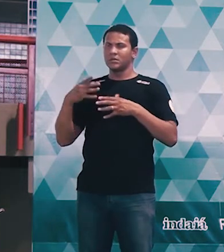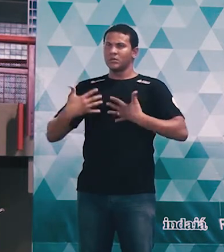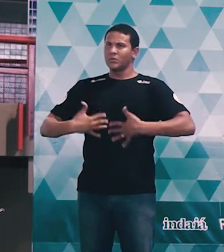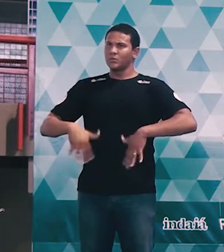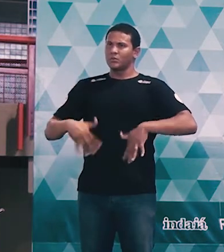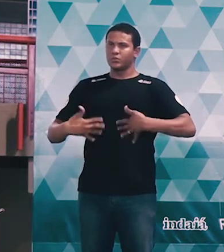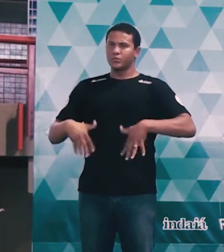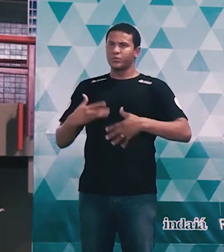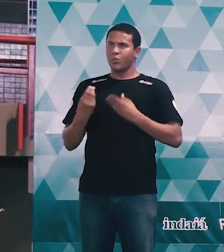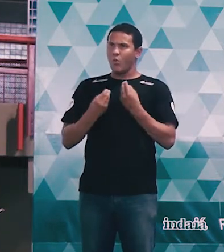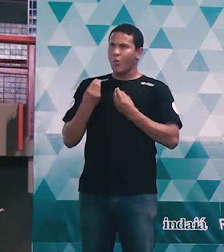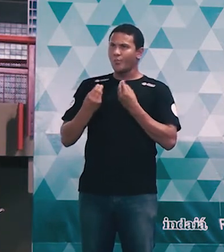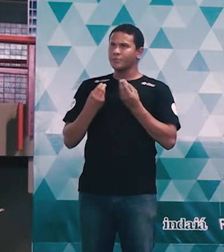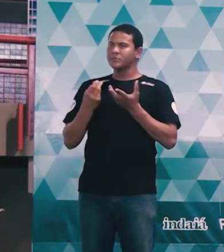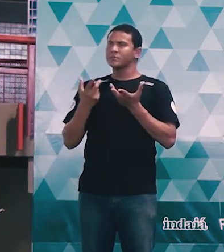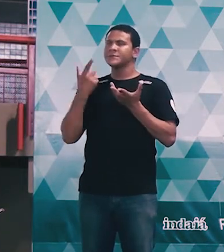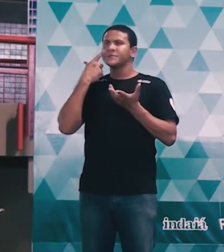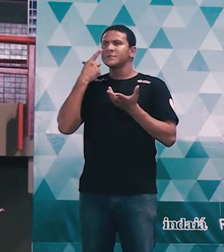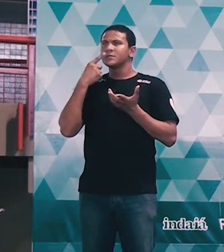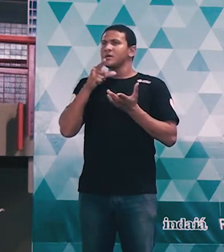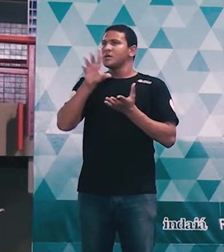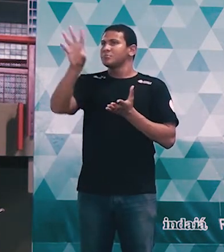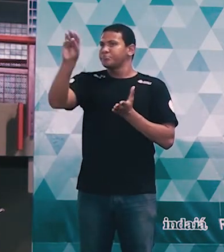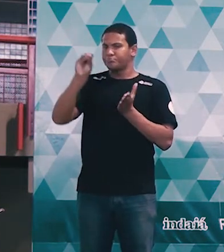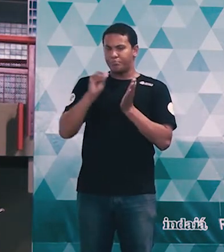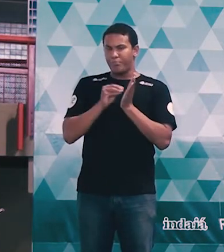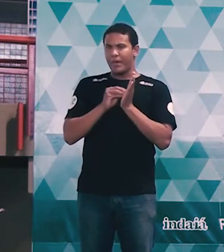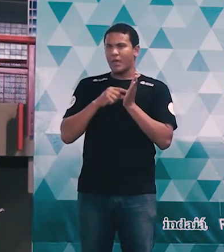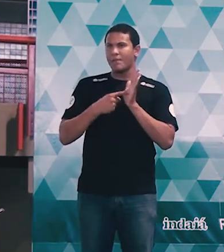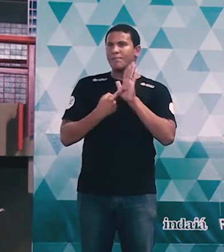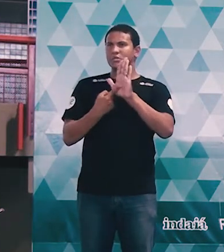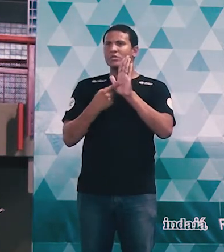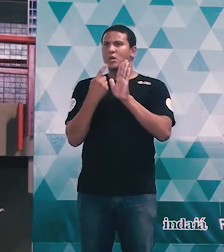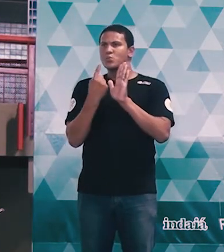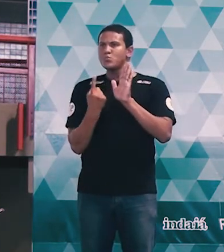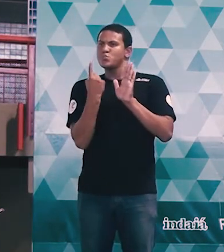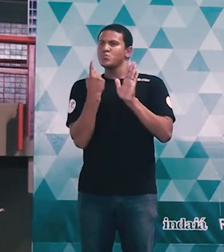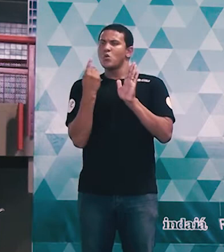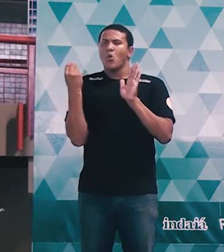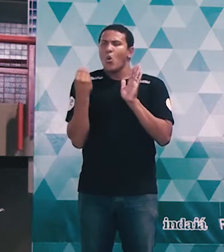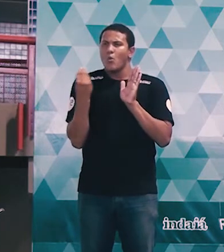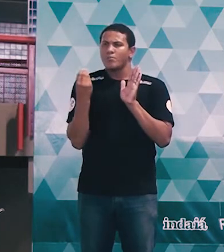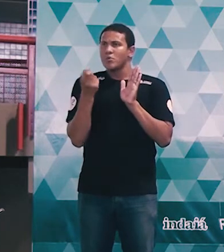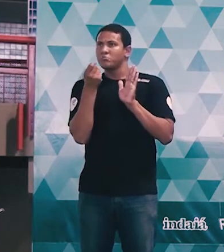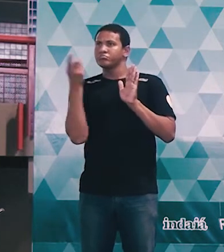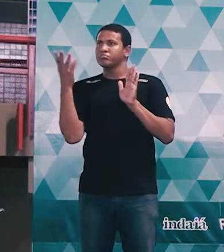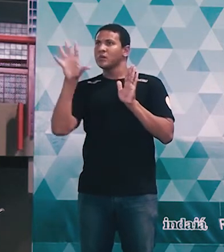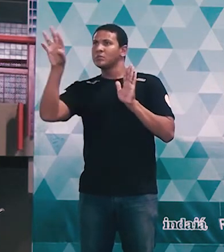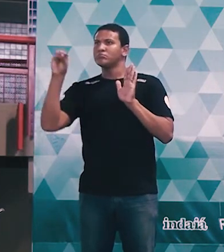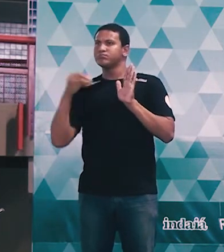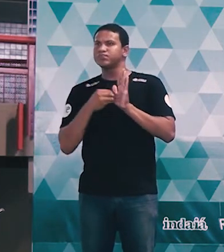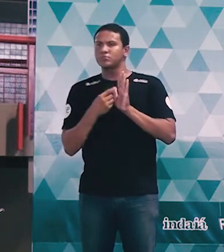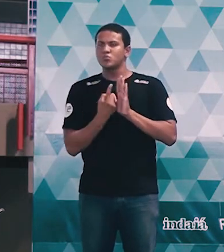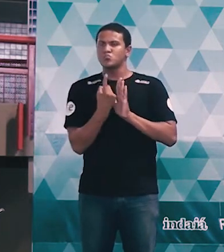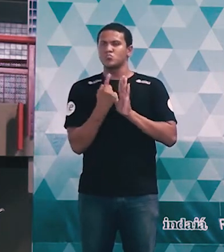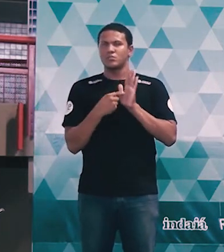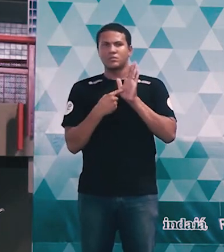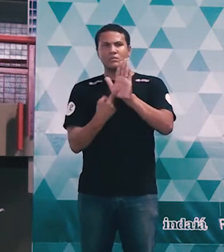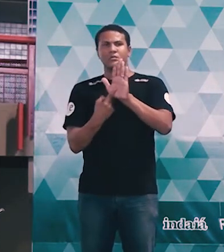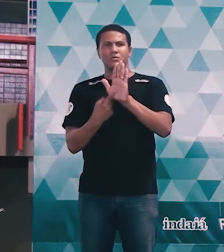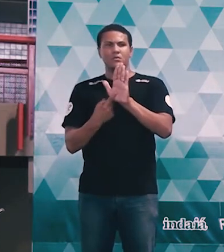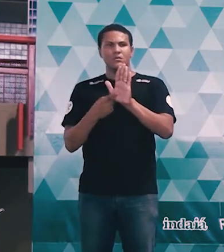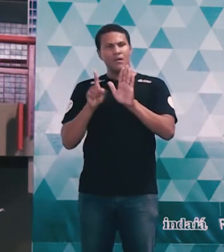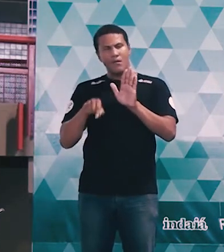enorme quantidade de elementos por um objeto só. Então, às vezes a gente troca esse conjunto por um elemento e para isso a gente faz